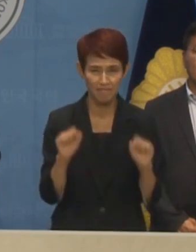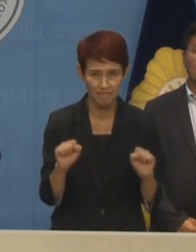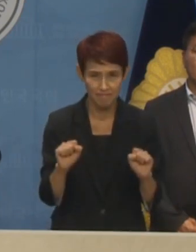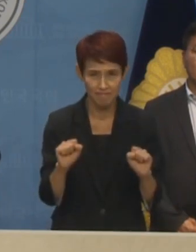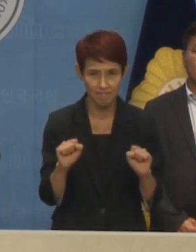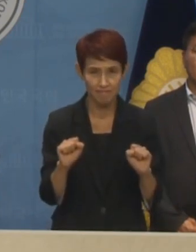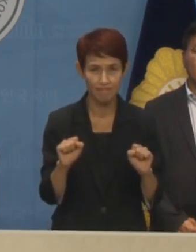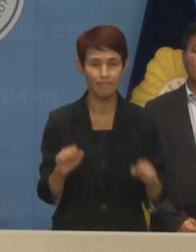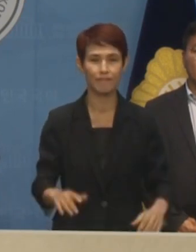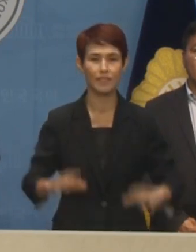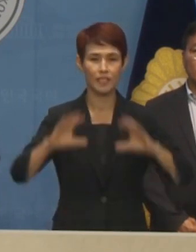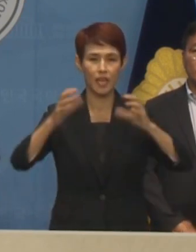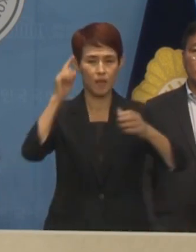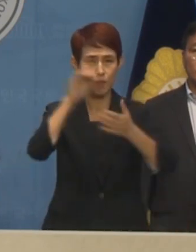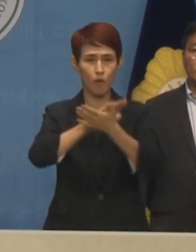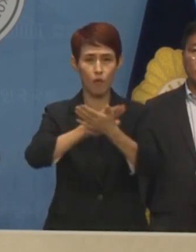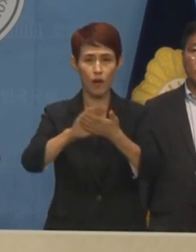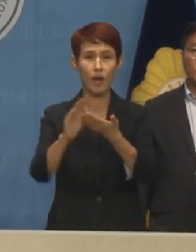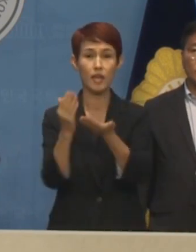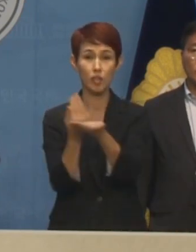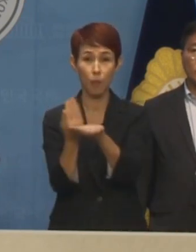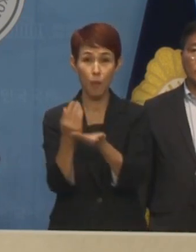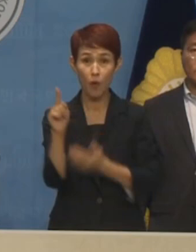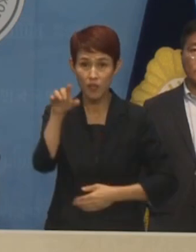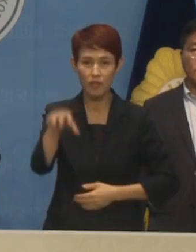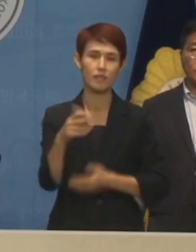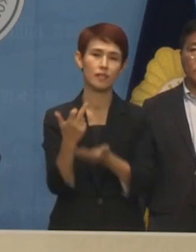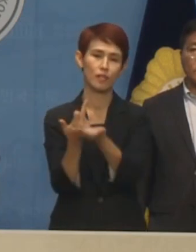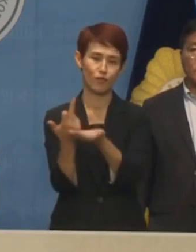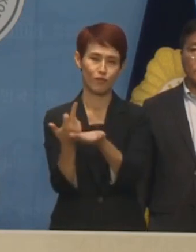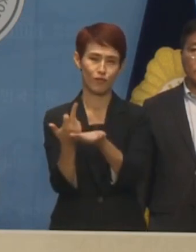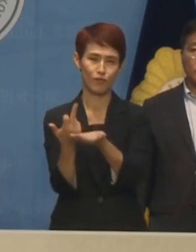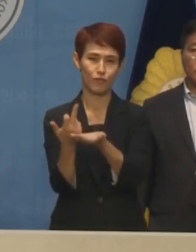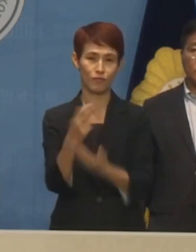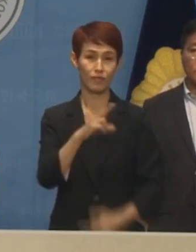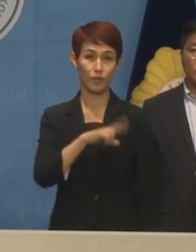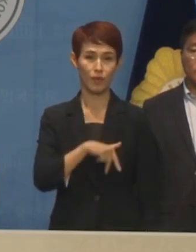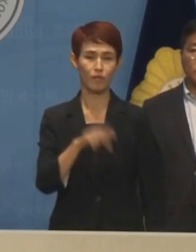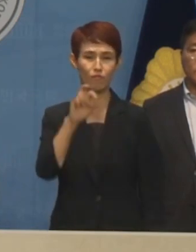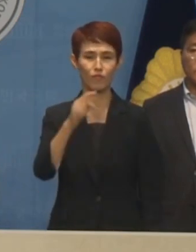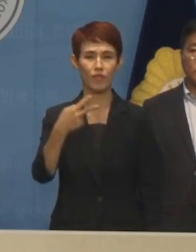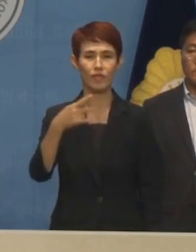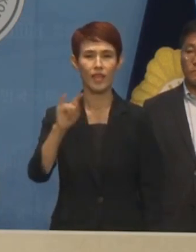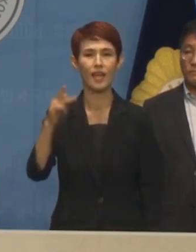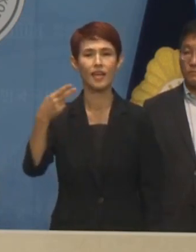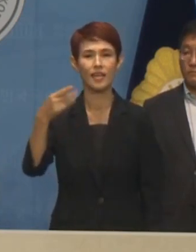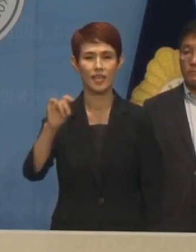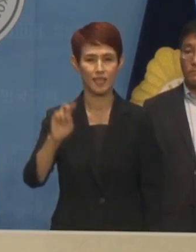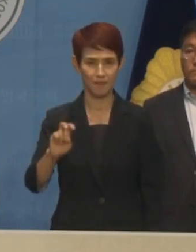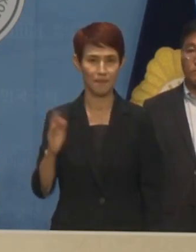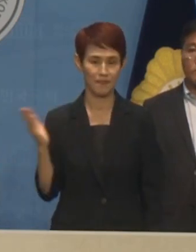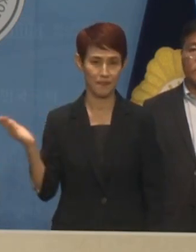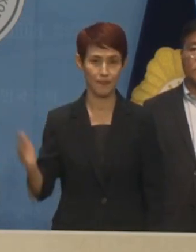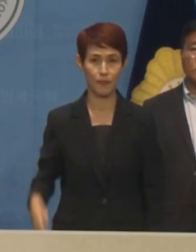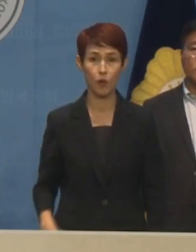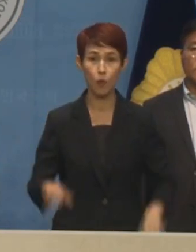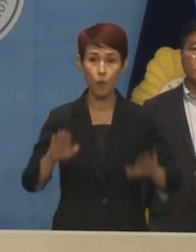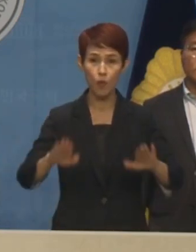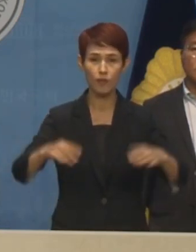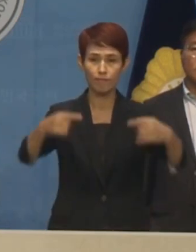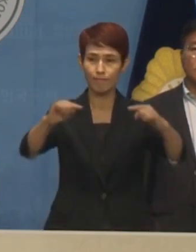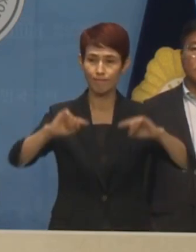안녕하십니까. 세계평화의 섬 제주시갑 국회의원 문대림입니다. 먼저 오늘 기자회견 자리에